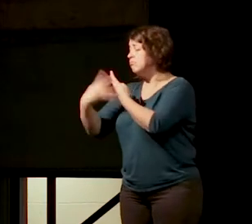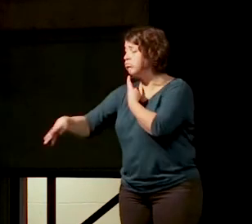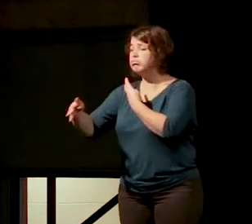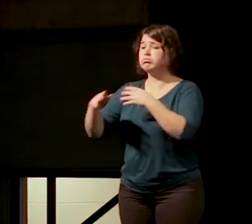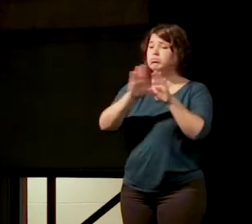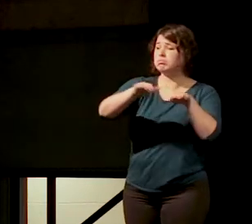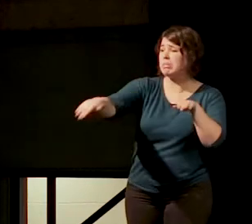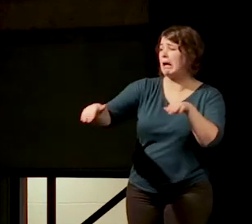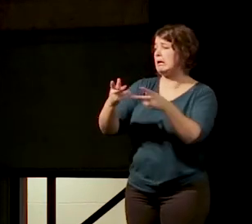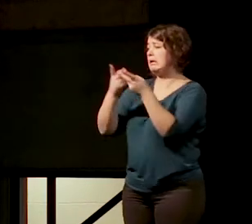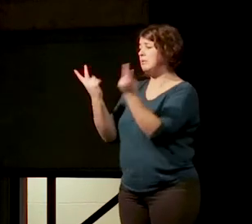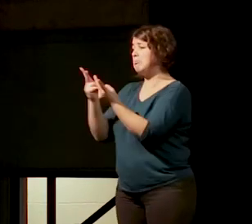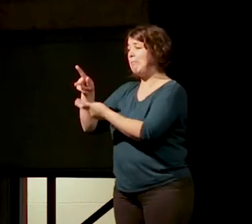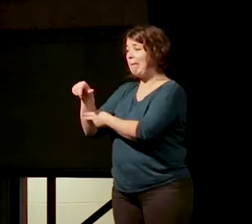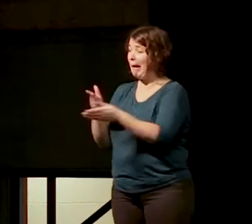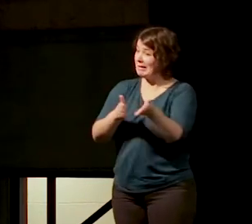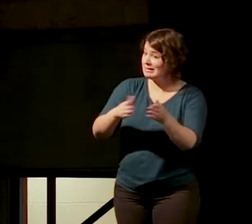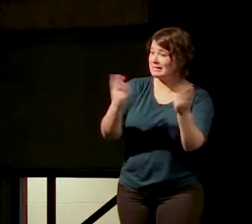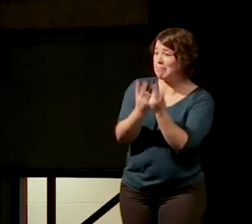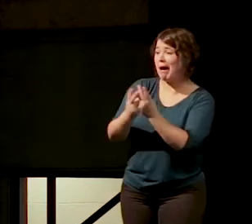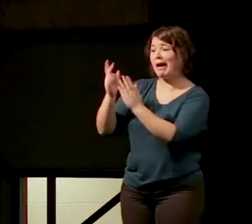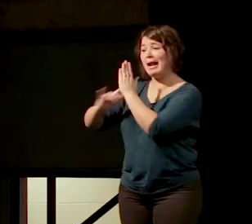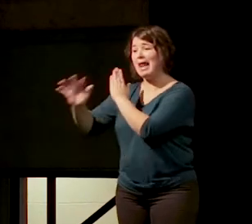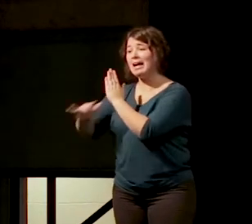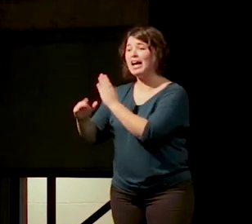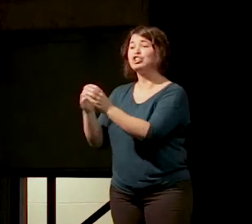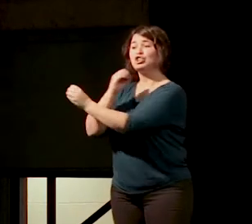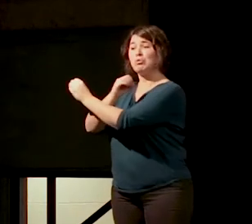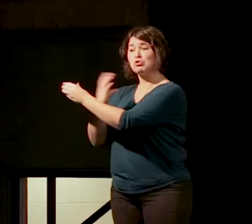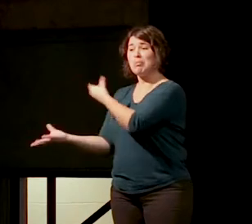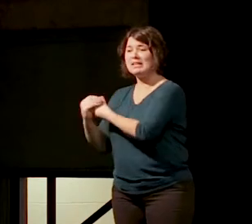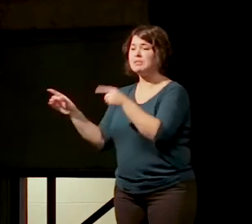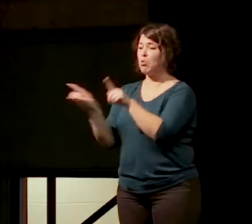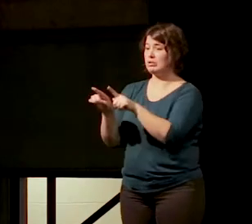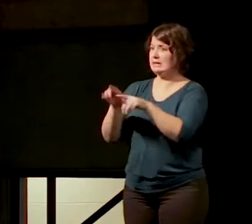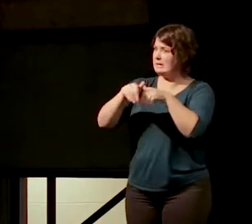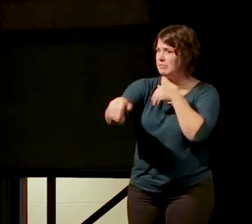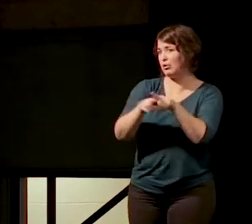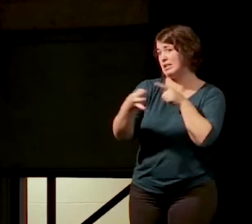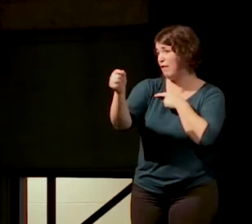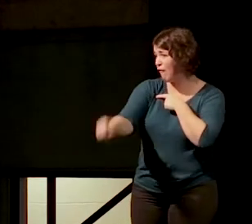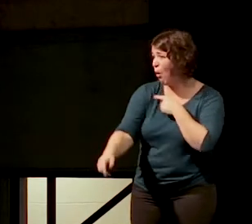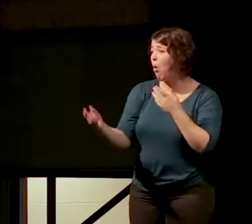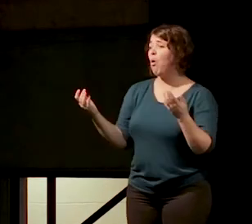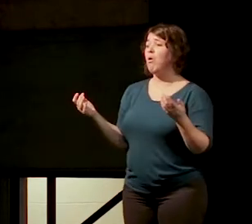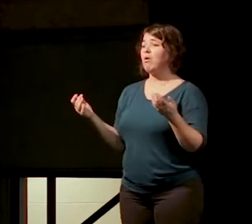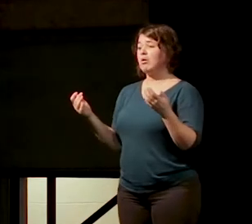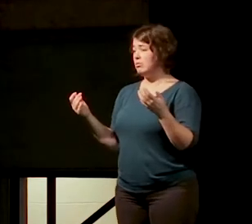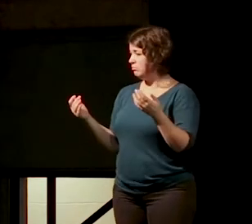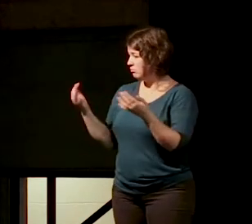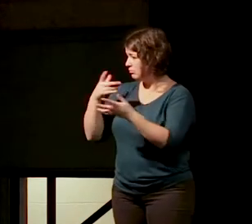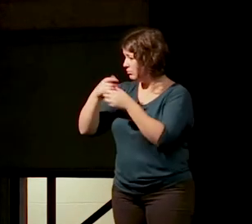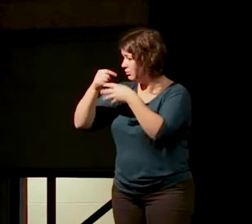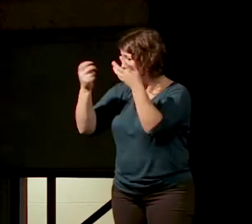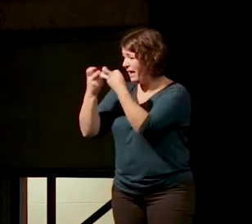le parking, le parc du crâne, le skatepark, la crèche portée avec Don Bosco, les cimetières, parce que oui, il faut aussi en parler, de l'église de Kerloïs, des